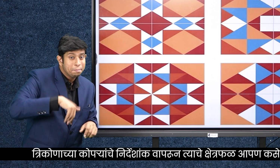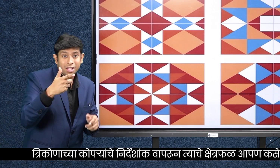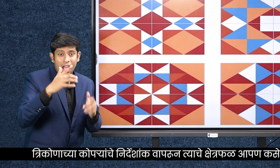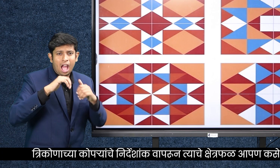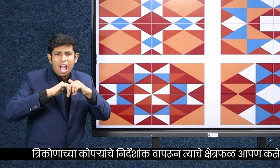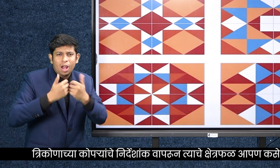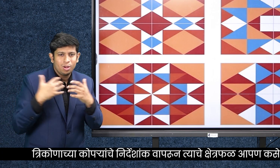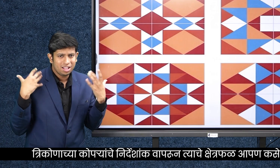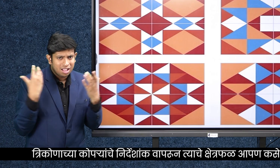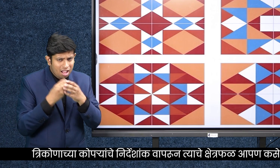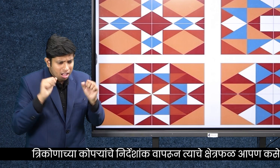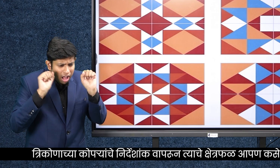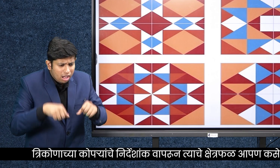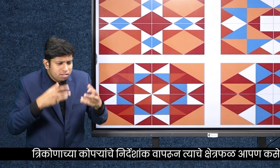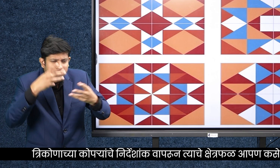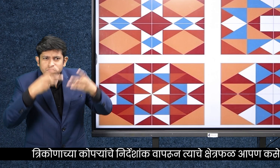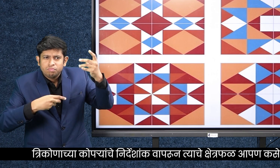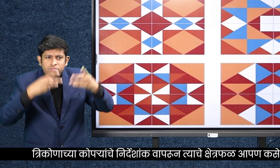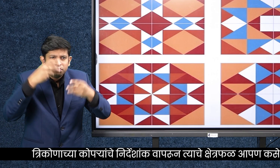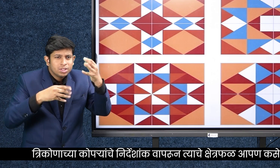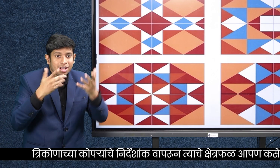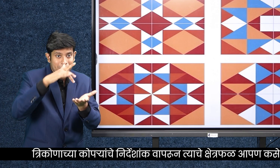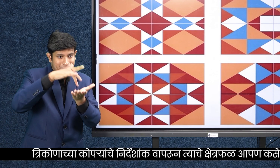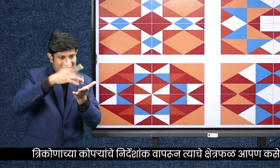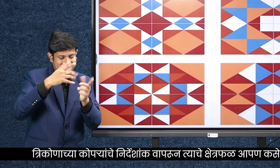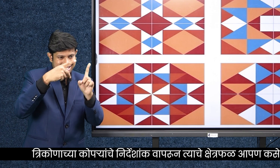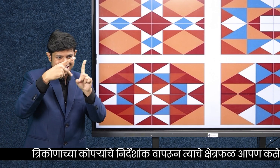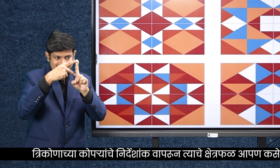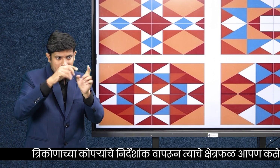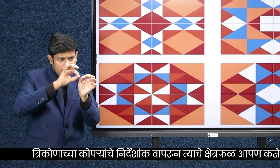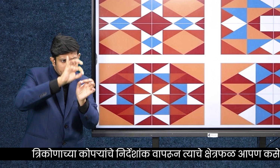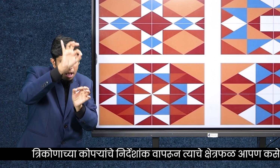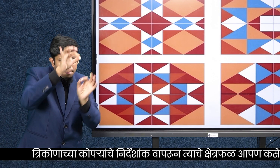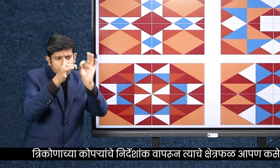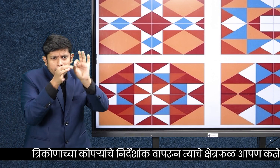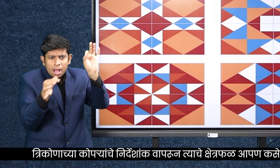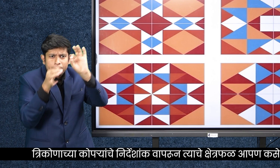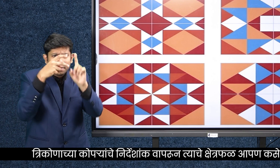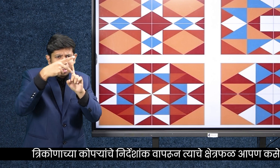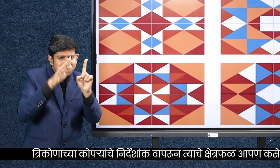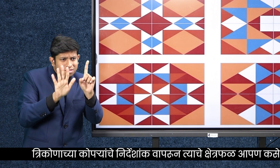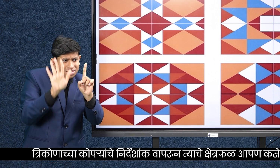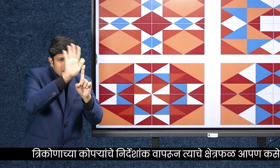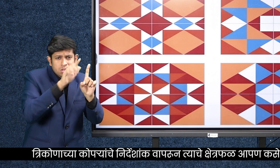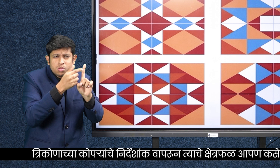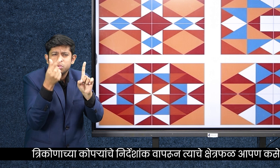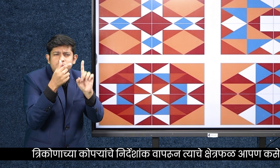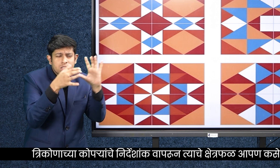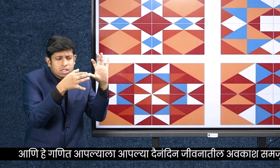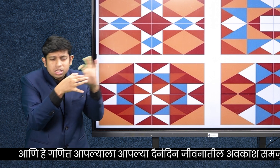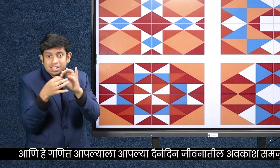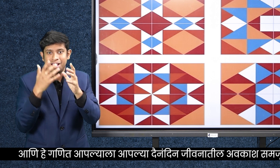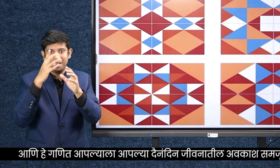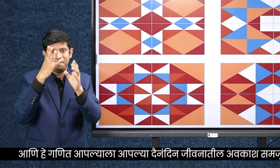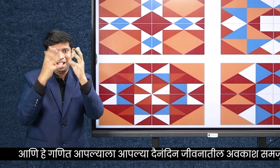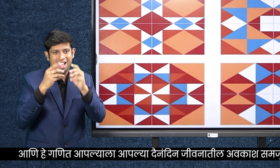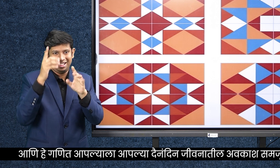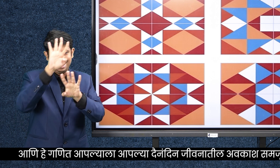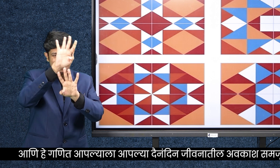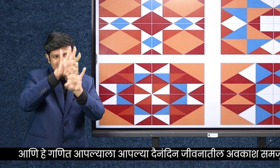त्रिकोणाच्या कोपऱ्याच्या निर्देशांक वापरून त्याचे क्षेत्रफळ आपण कसे मोजू शकतो आणि हे गणित